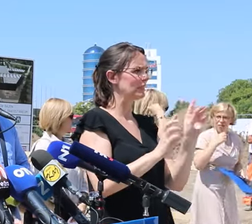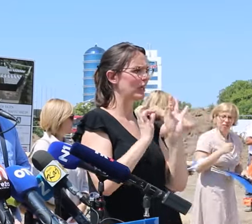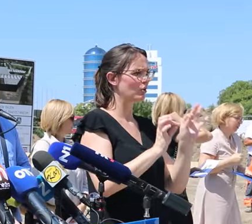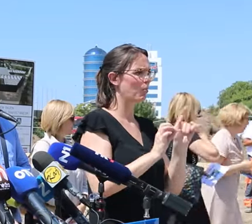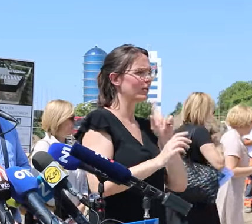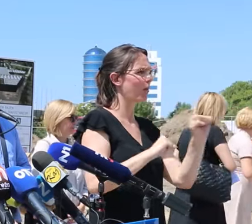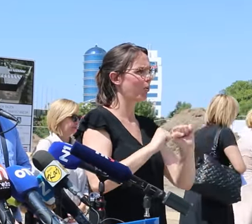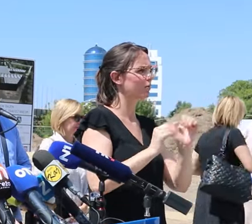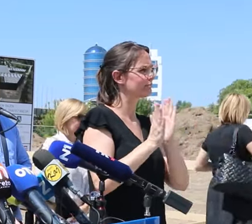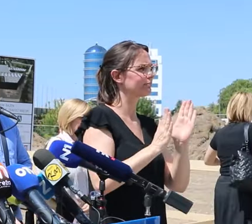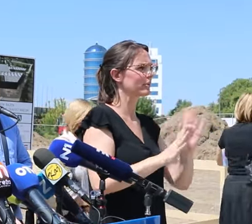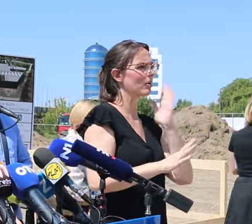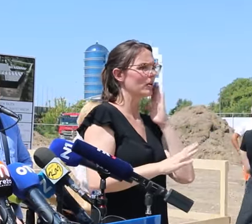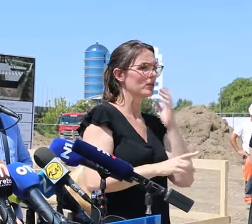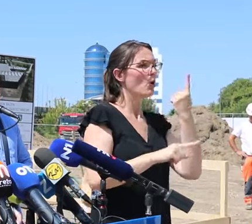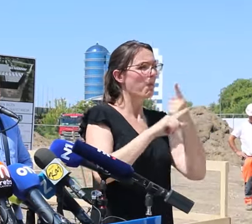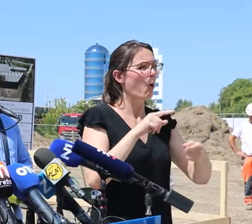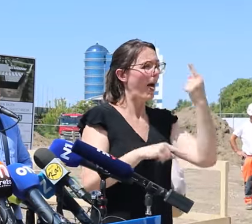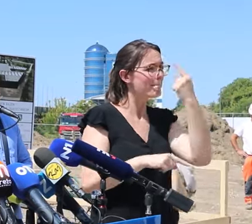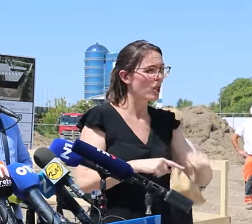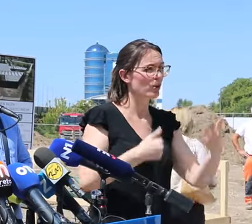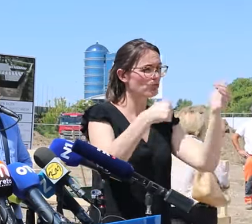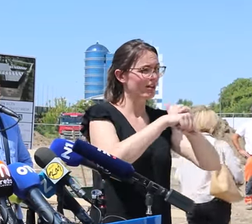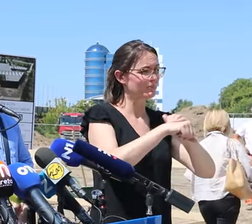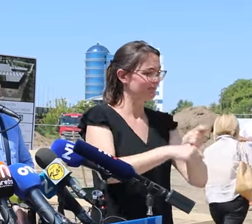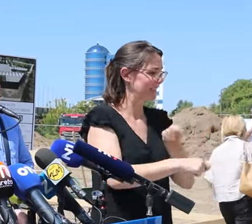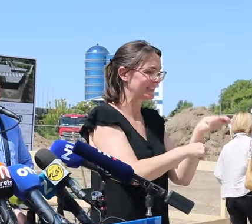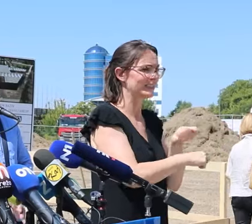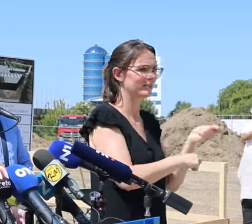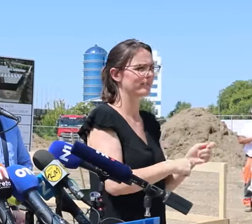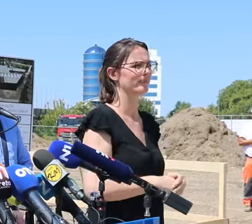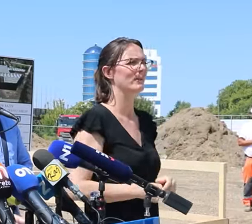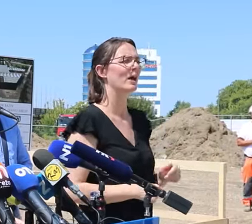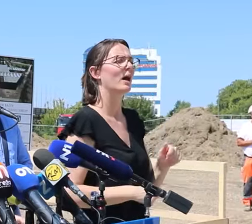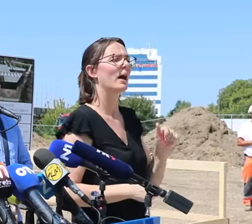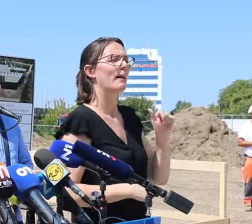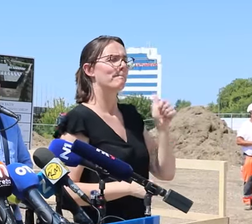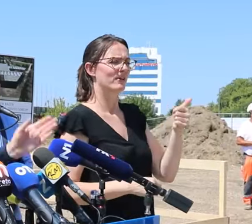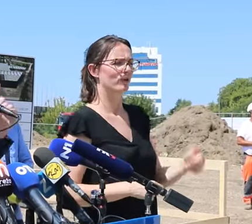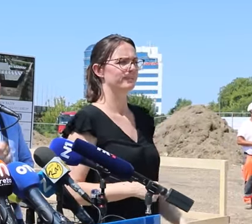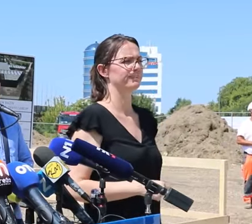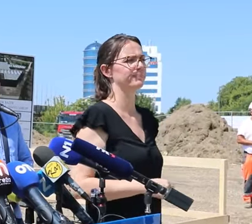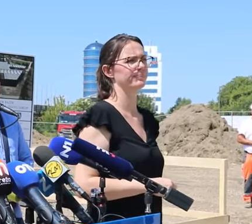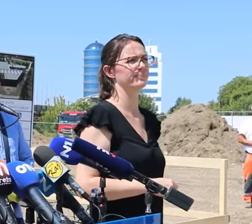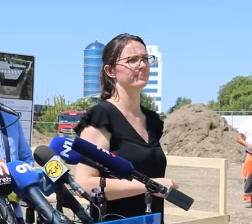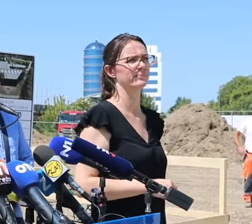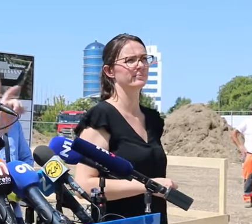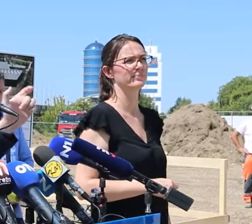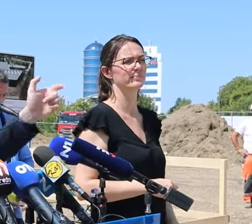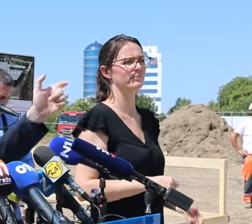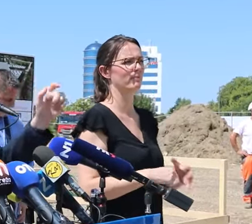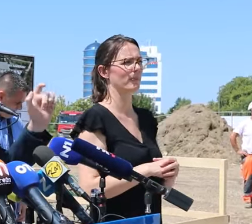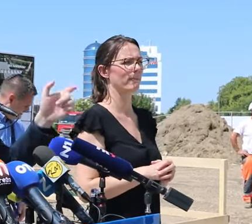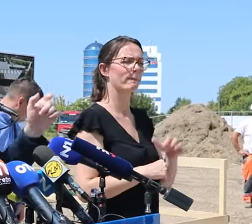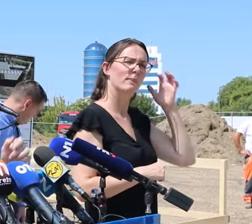mogu nazvati, pola milijuna eura samo 6 mjeseci ove godine. Znači kao prvo morate znati da su, evo recimo kad govorimo, a to je